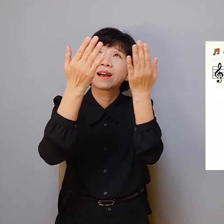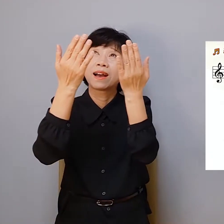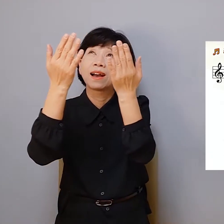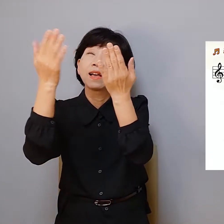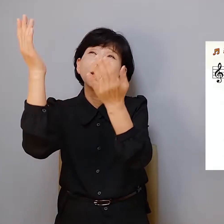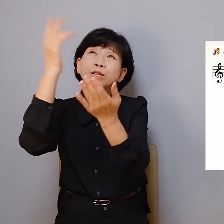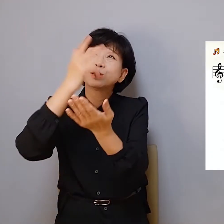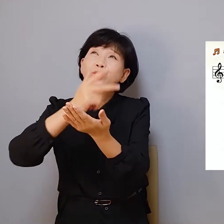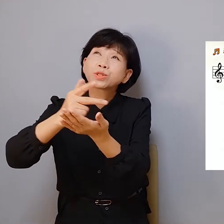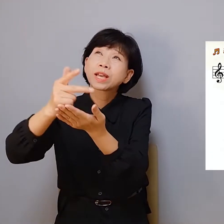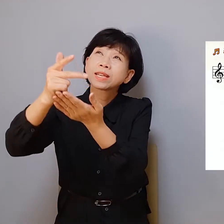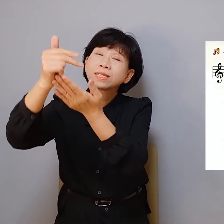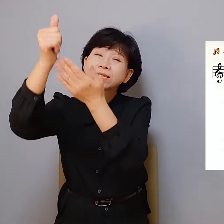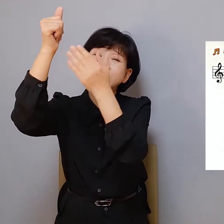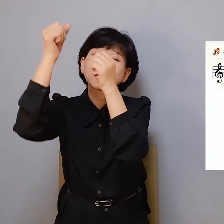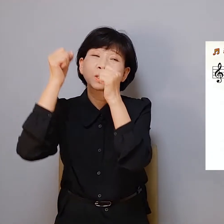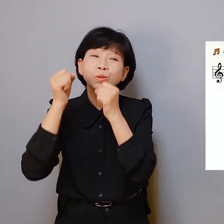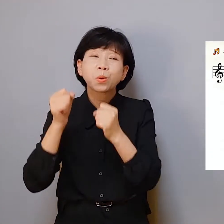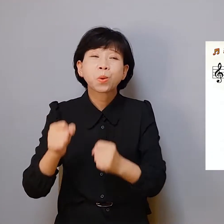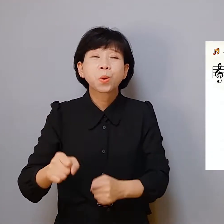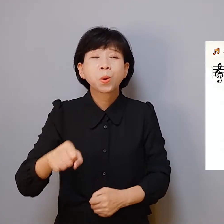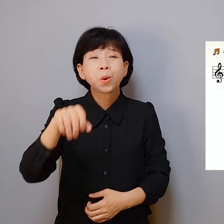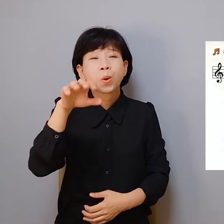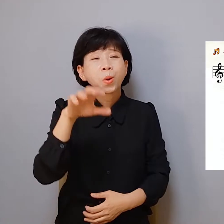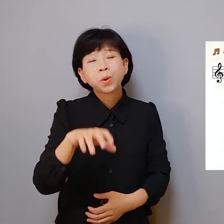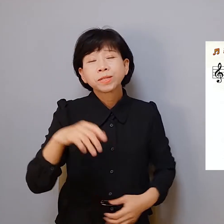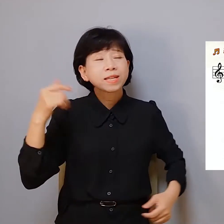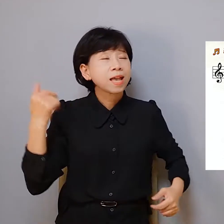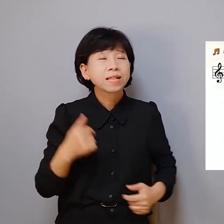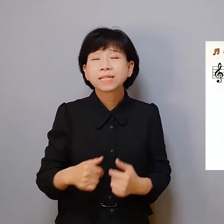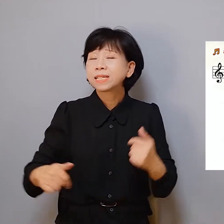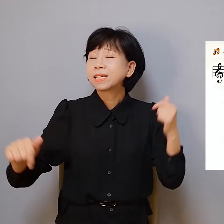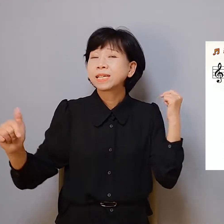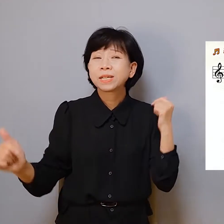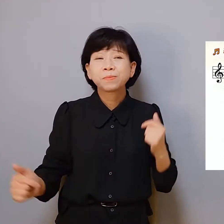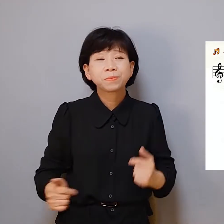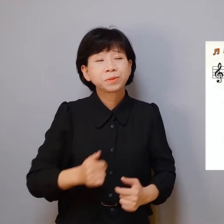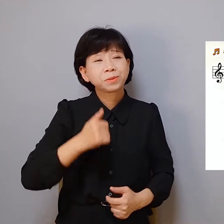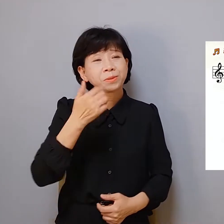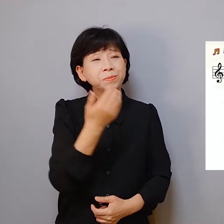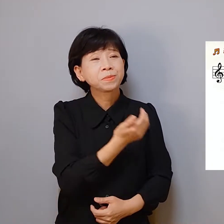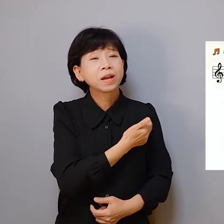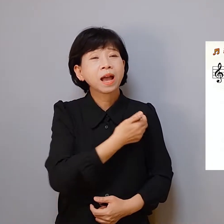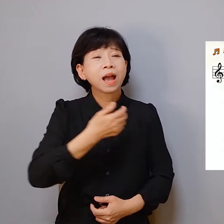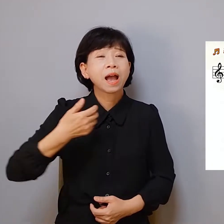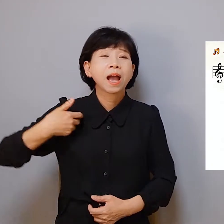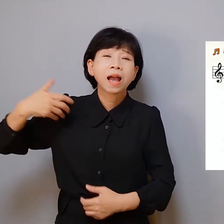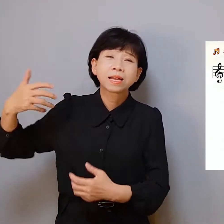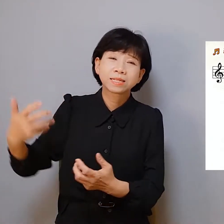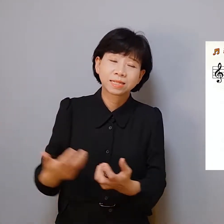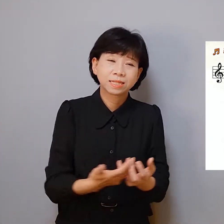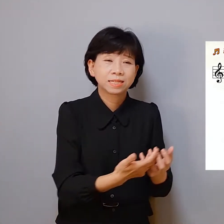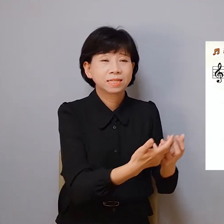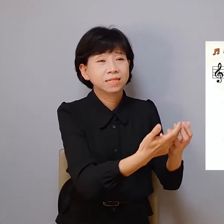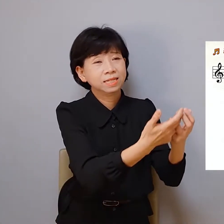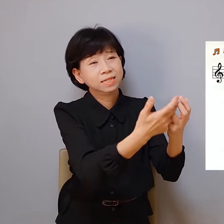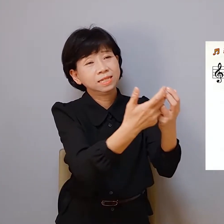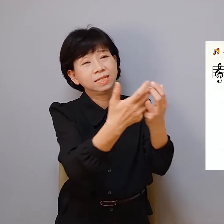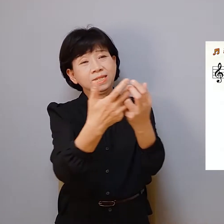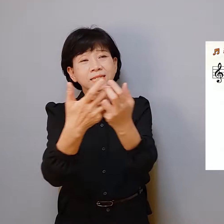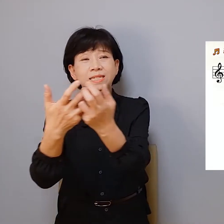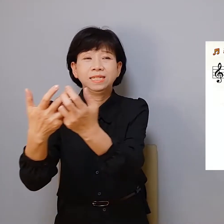예배드립니다. 주 계신 곳엔 기쁨 가득.